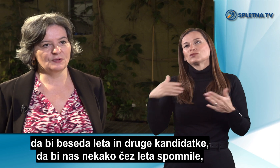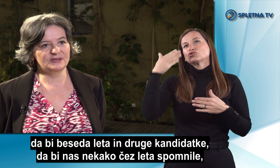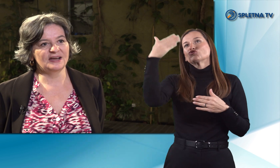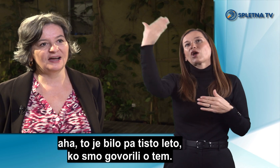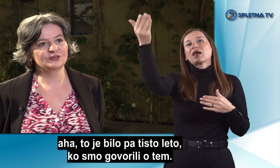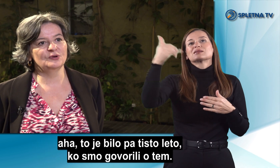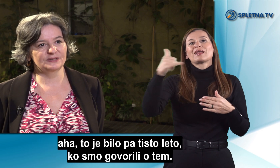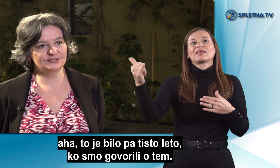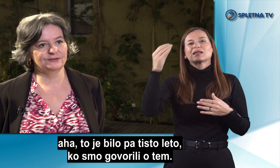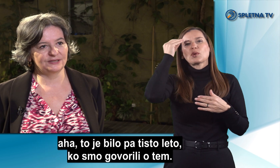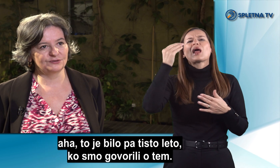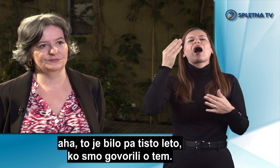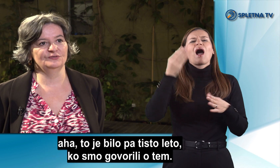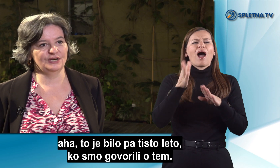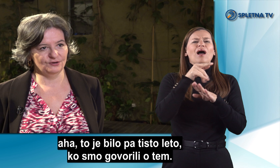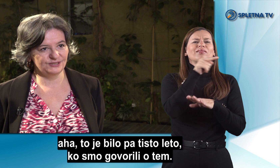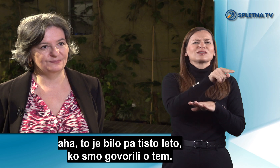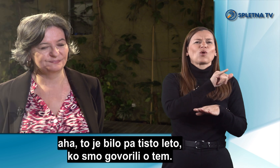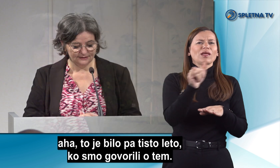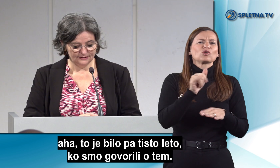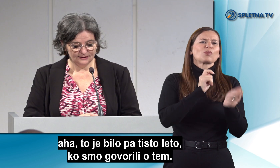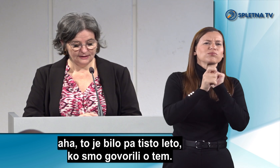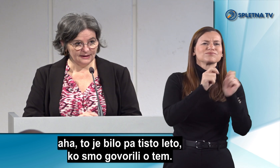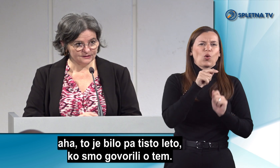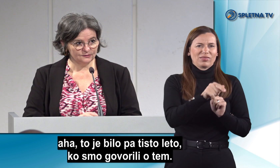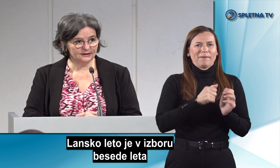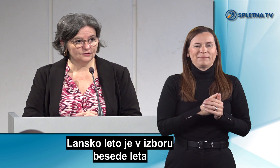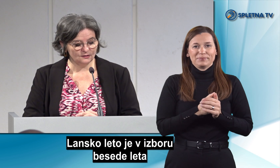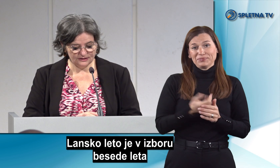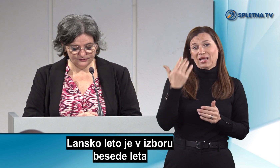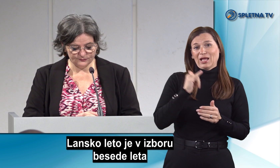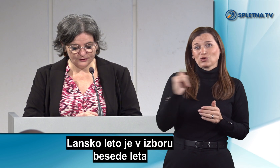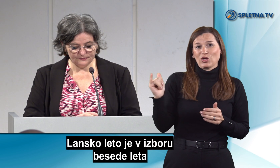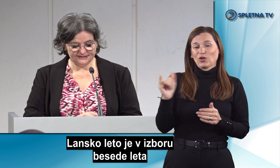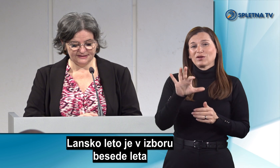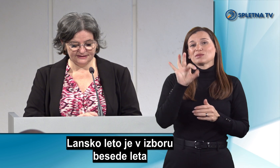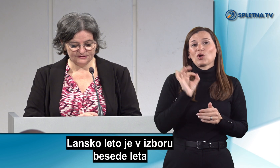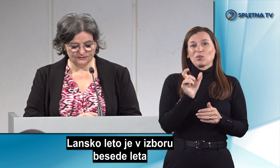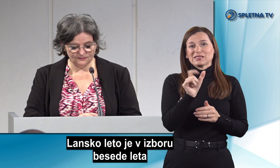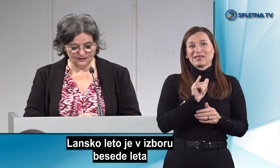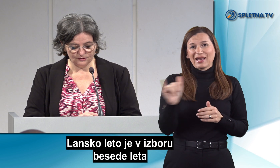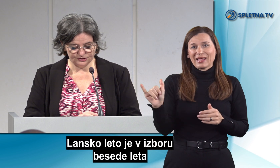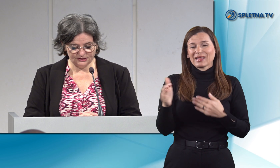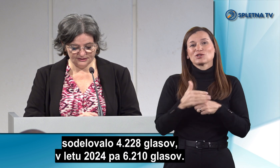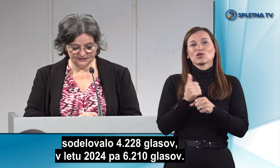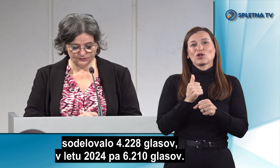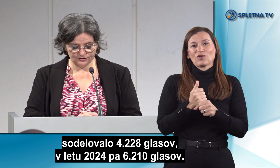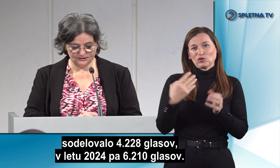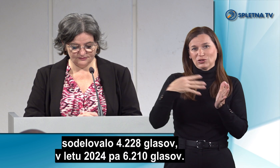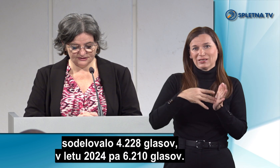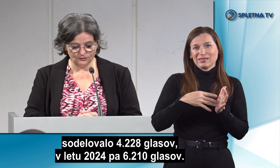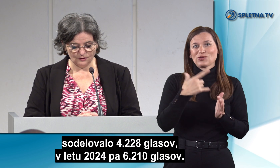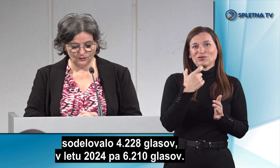leta spomnili, aha, to je bilo pa tisto leto, ko smo govorili o tem. Lansko leto je v izboru besede leta sodelovalo